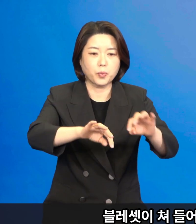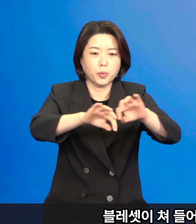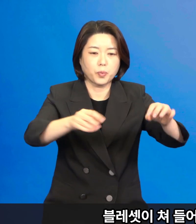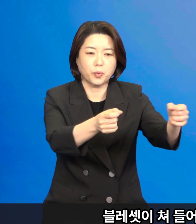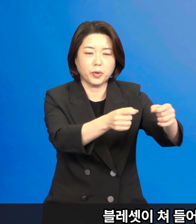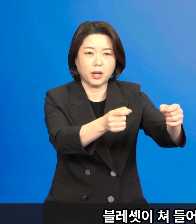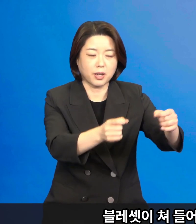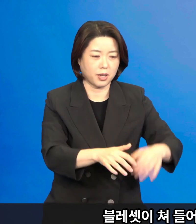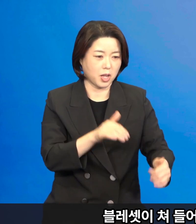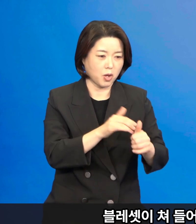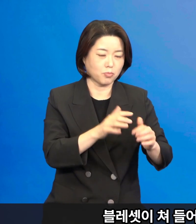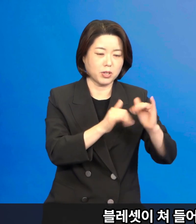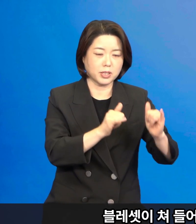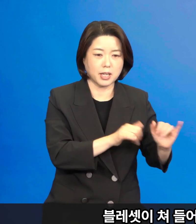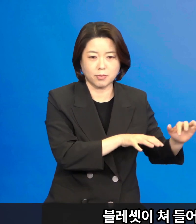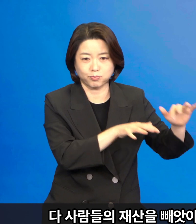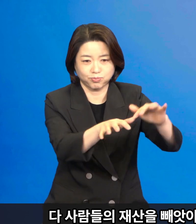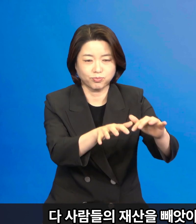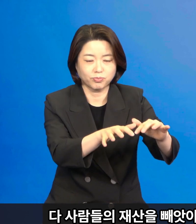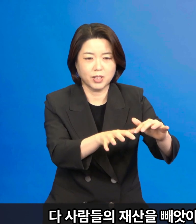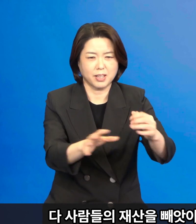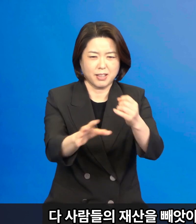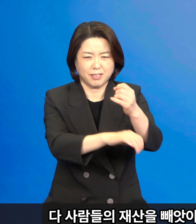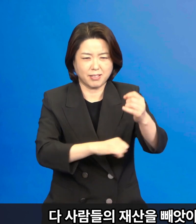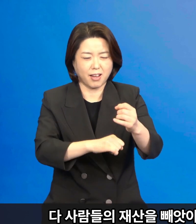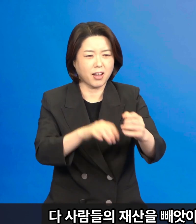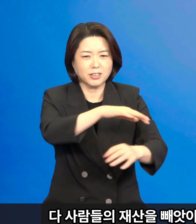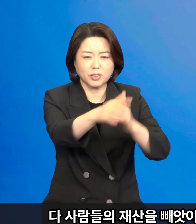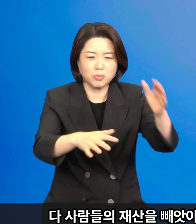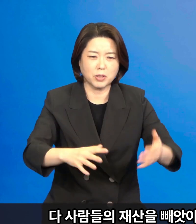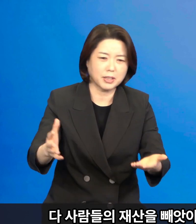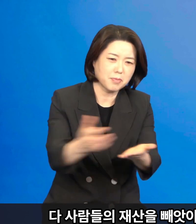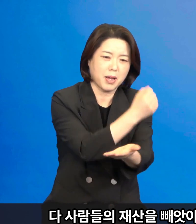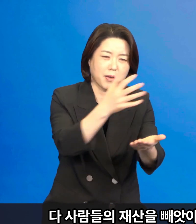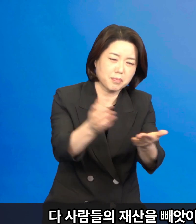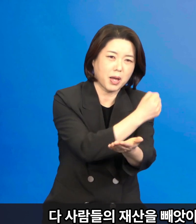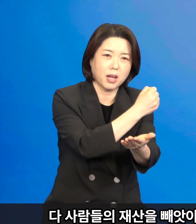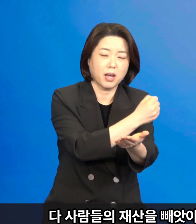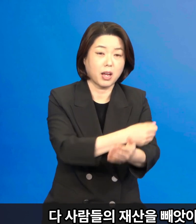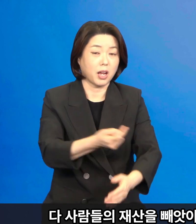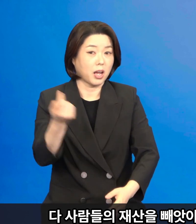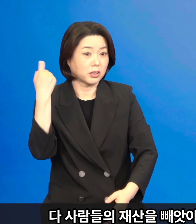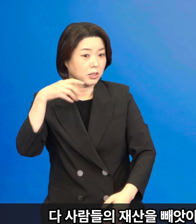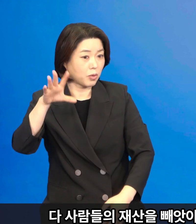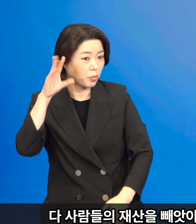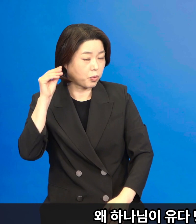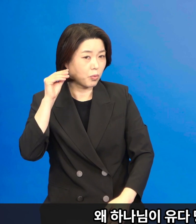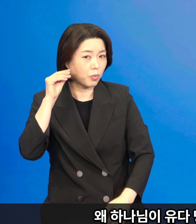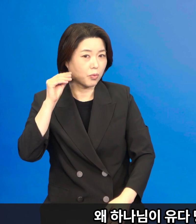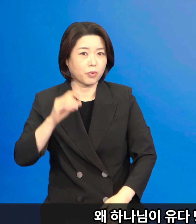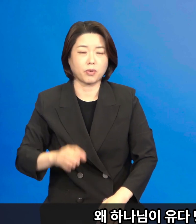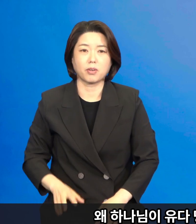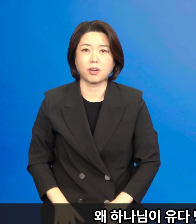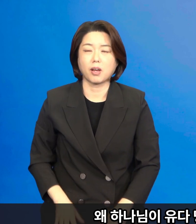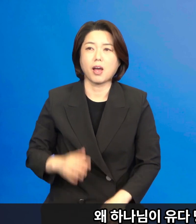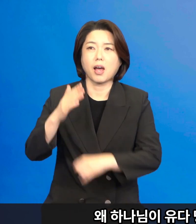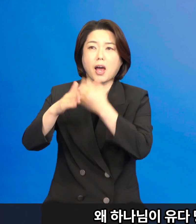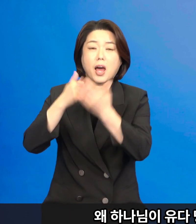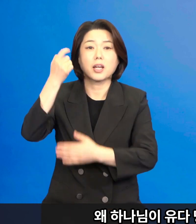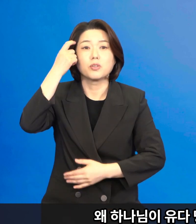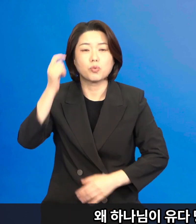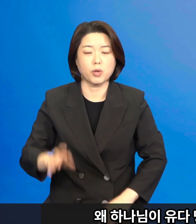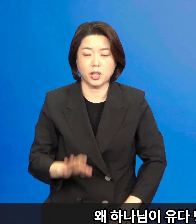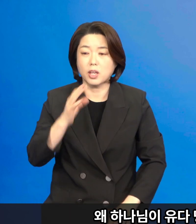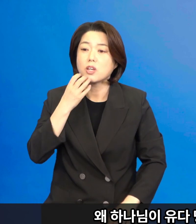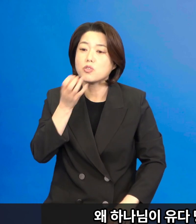블레셋이 쳐들어와서 타작마당을 습격해서 다 사람들의 재산을 빼앗아 간다라고 하는 소식이 들려온 거예요. 왜 하나님이